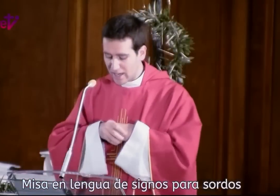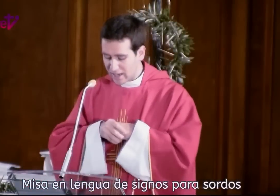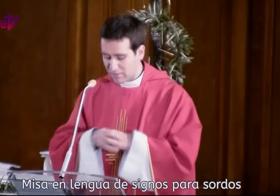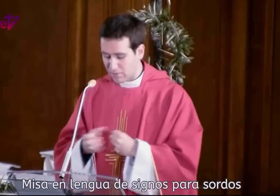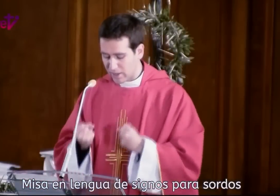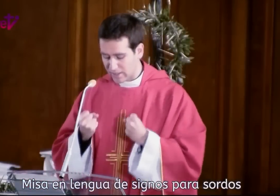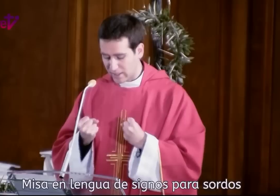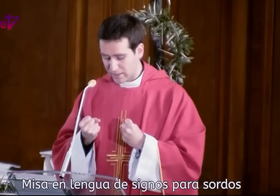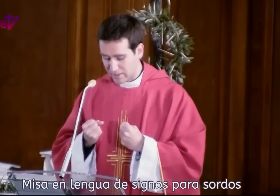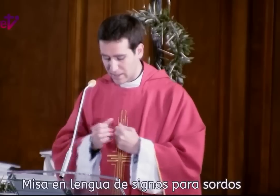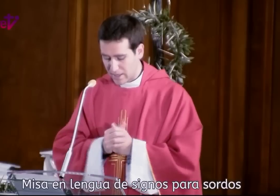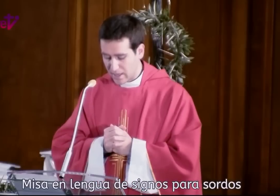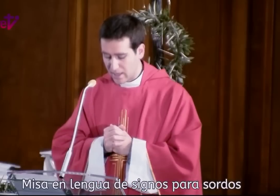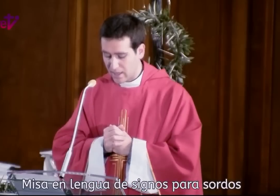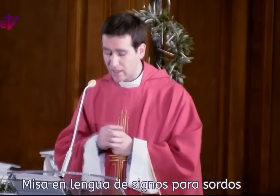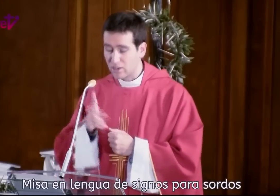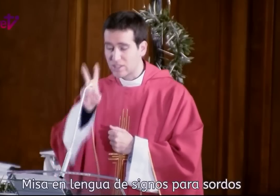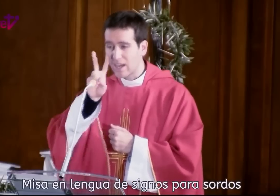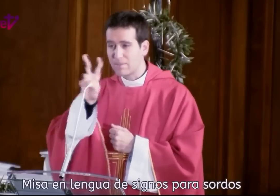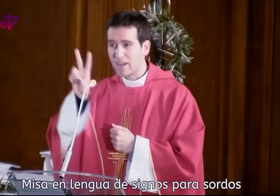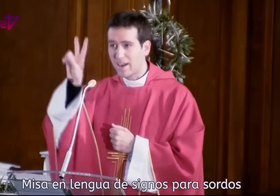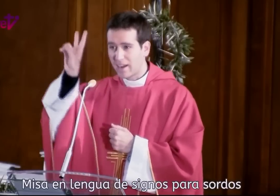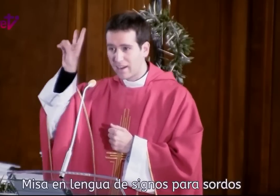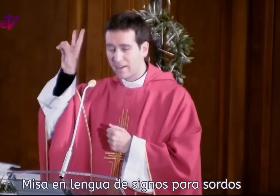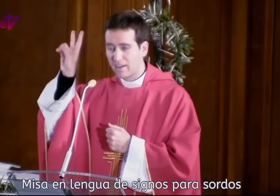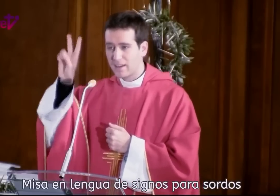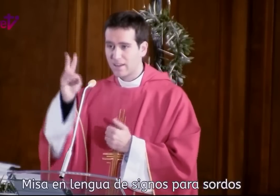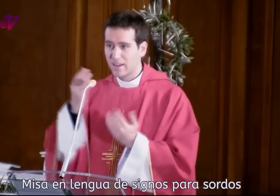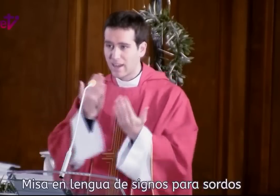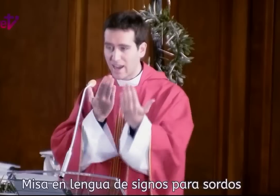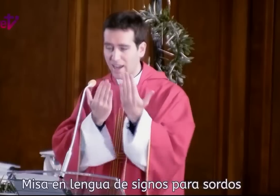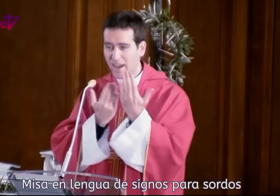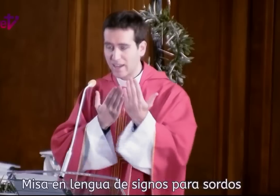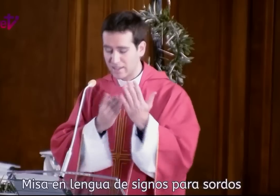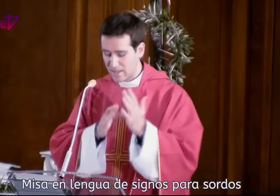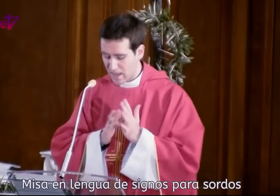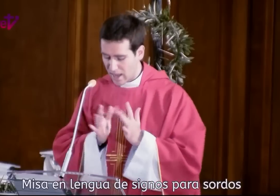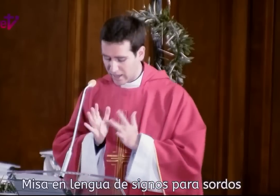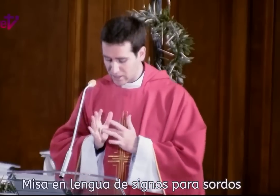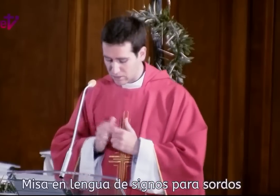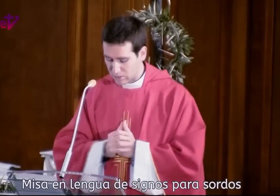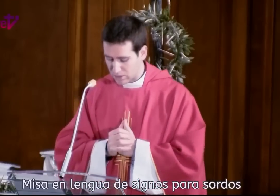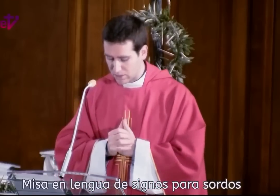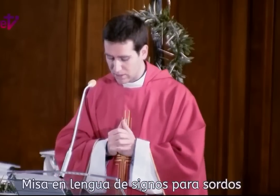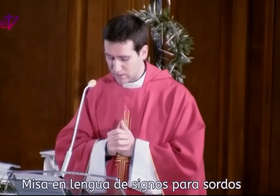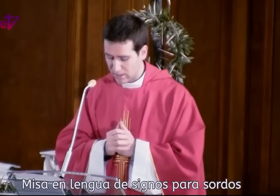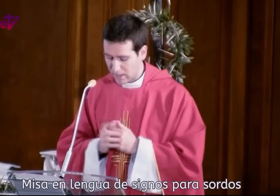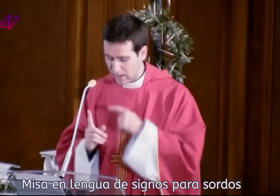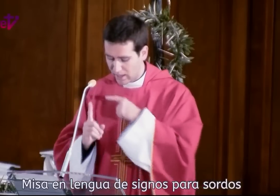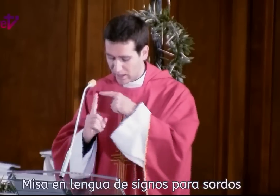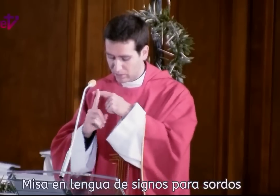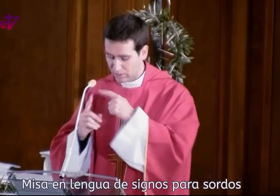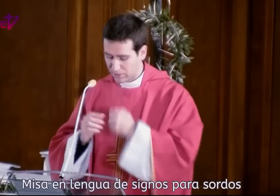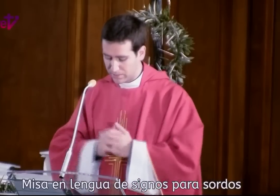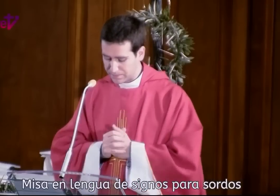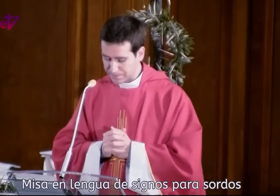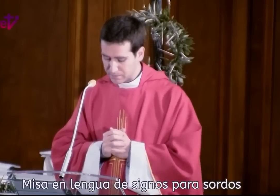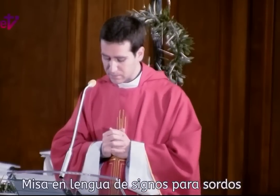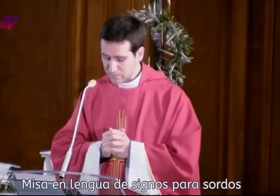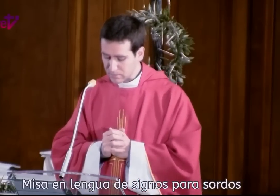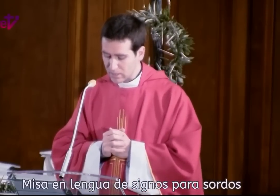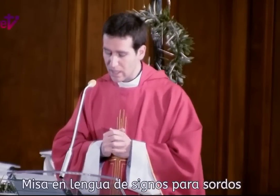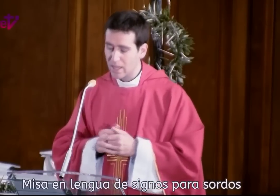nos agarre fuerte y nos haga mirar cara a cara a Jesús en la cruz.